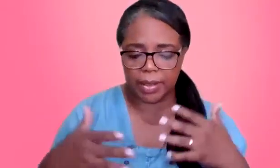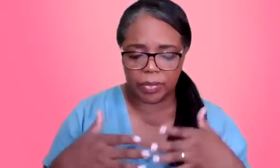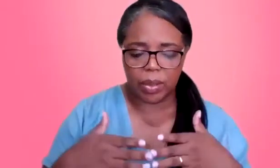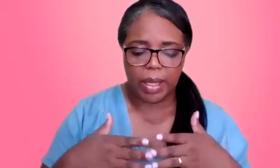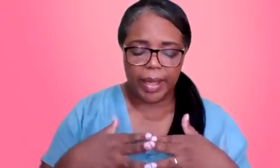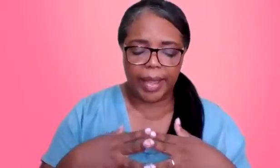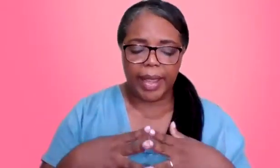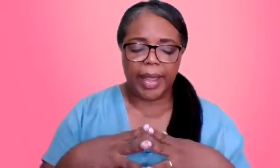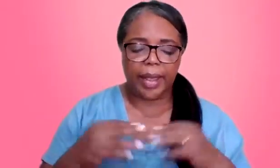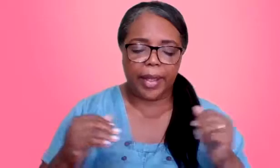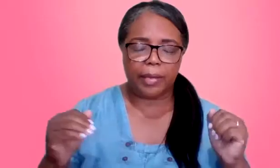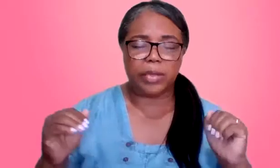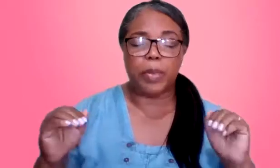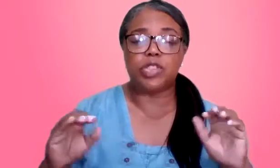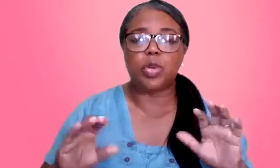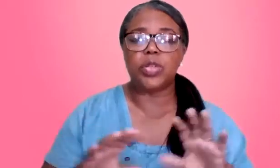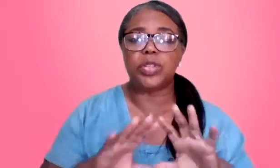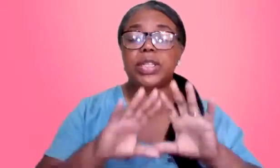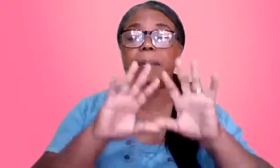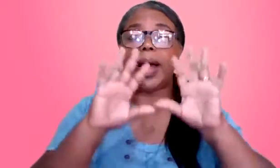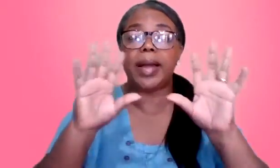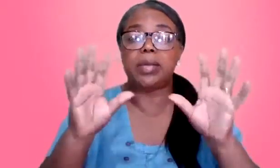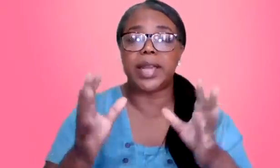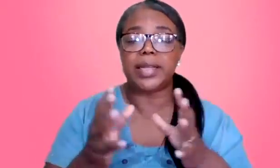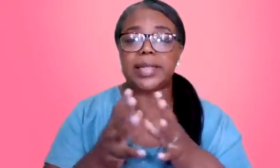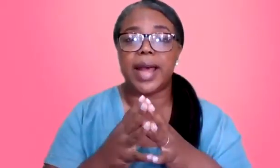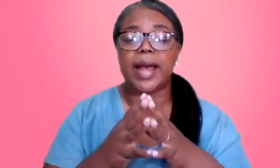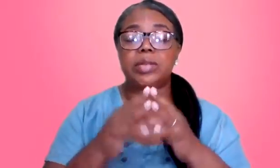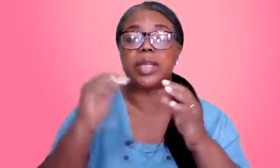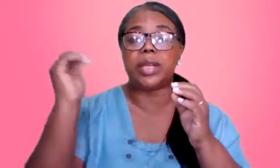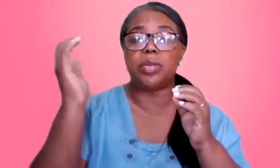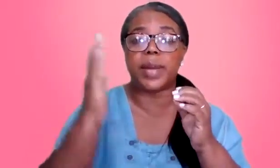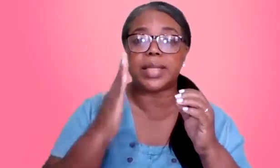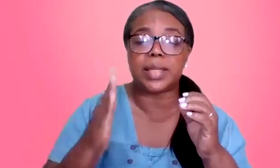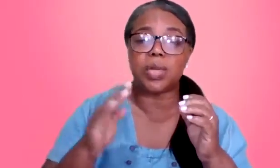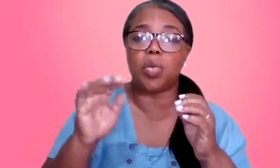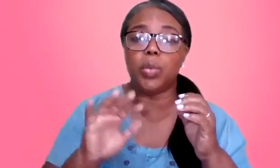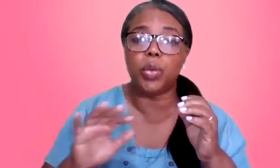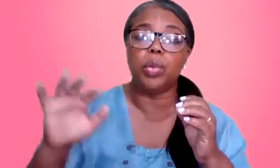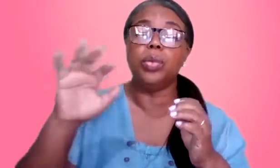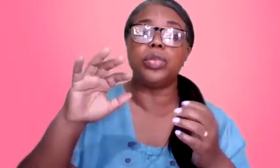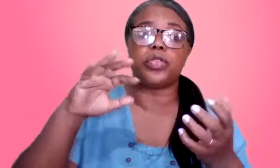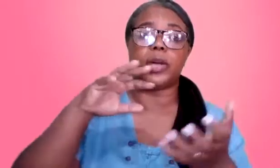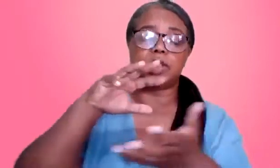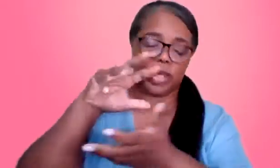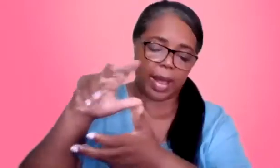evolução, depois de todos os trabalhos realizados, tanto aqui no Brasil como no mundo de forma